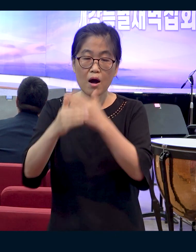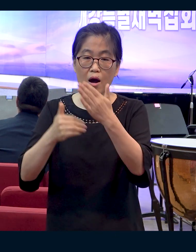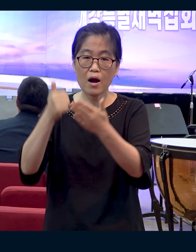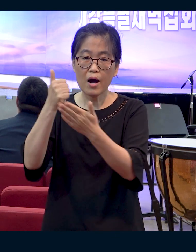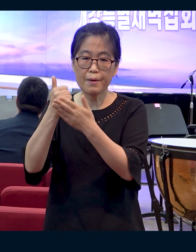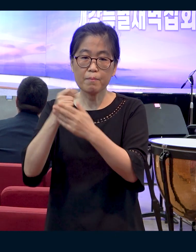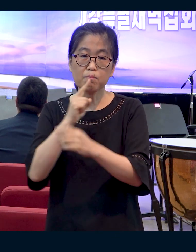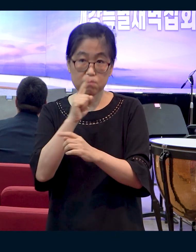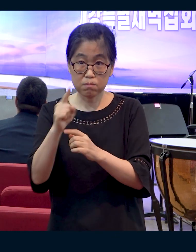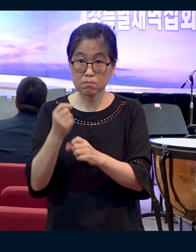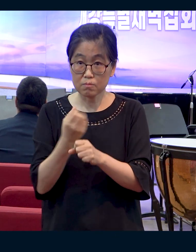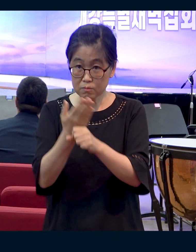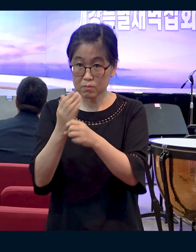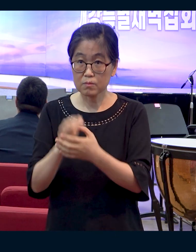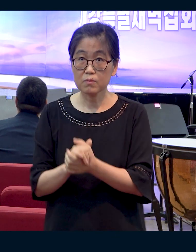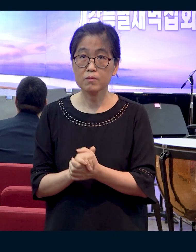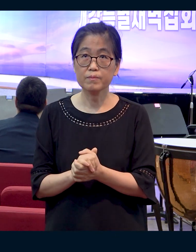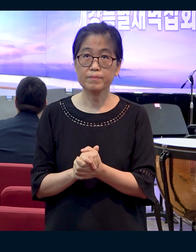기본이에요.